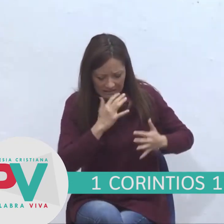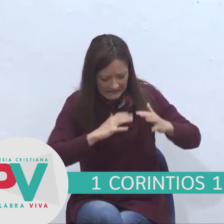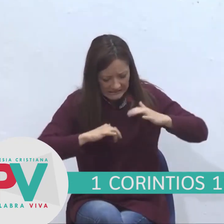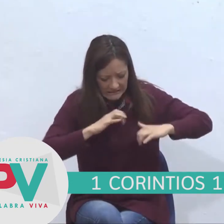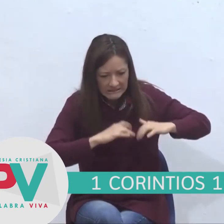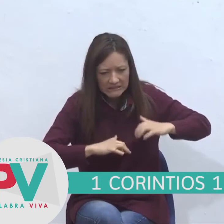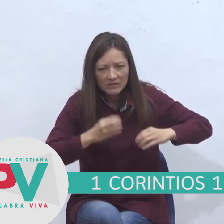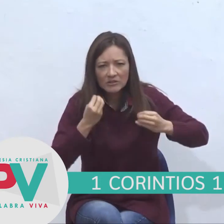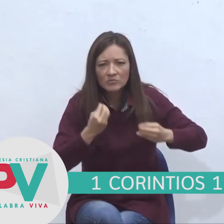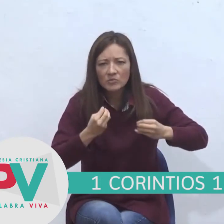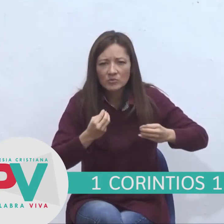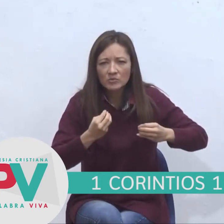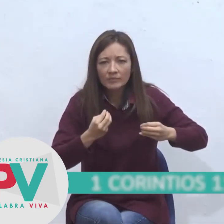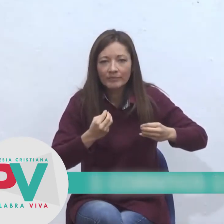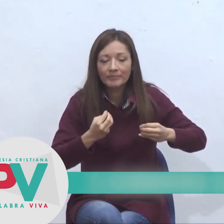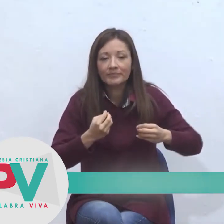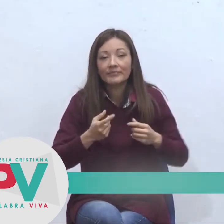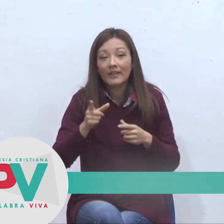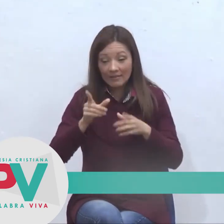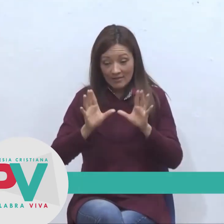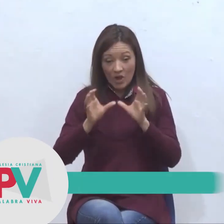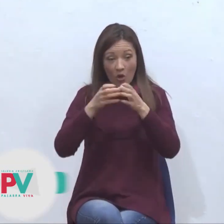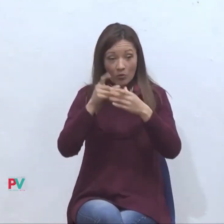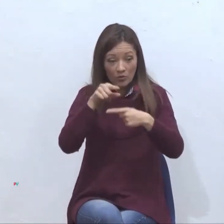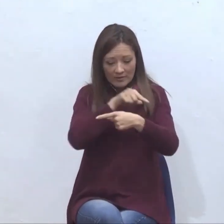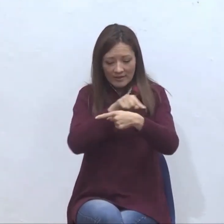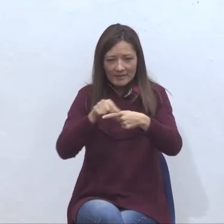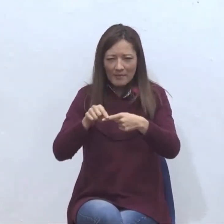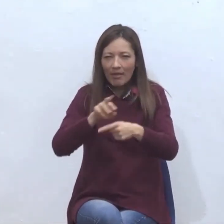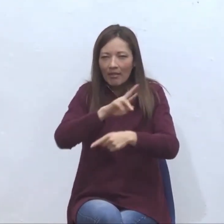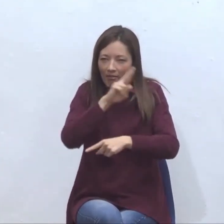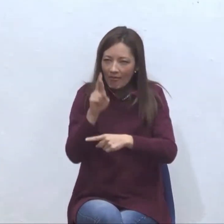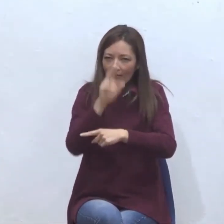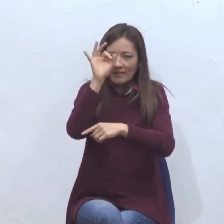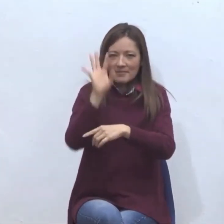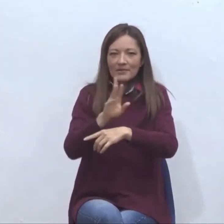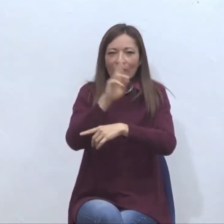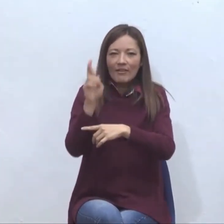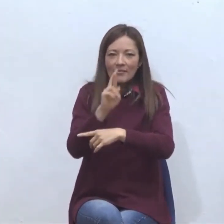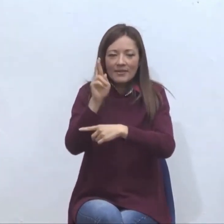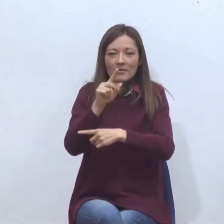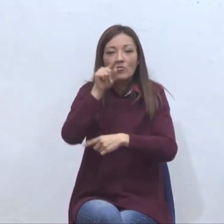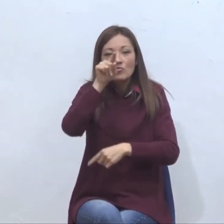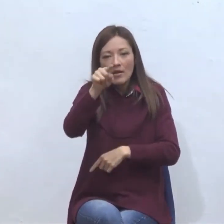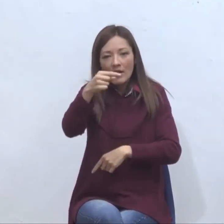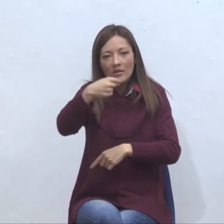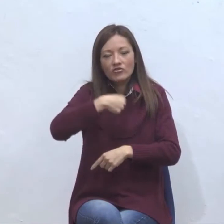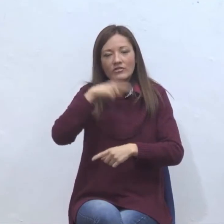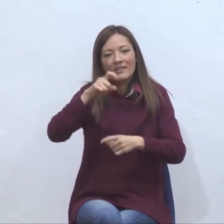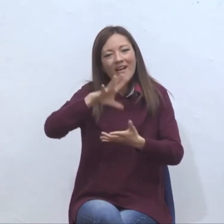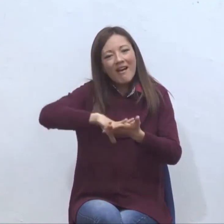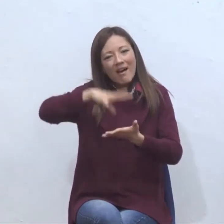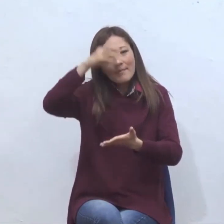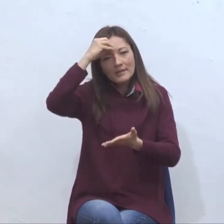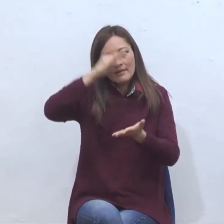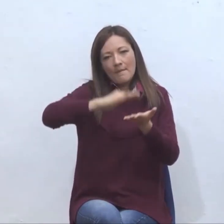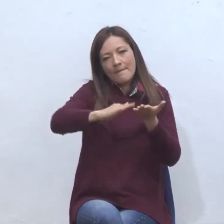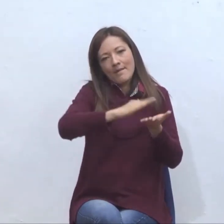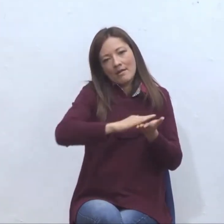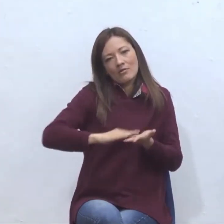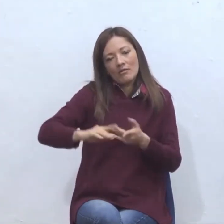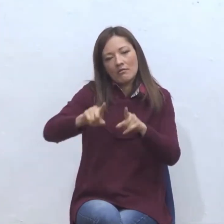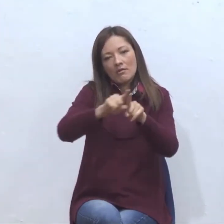Bastantes veces se dijo en el culto de esta semana que pasó en las noches, que usted y yo teníamos que aprender a perdonar al